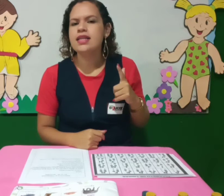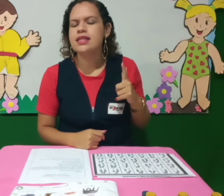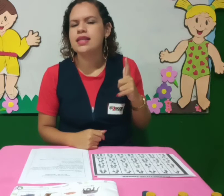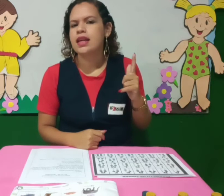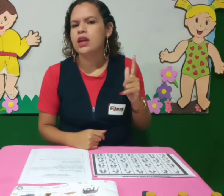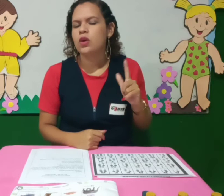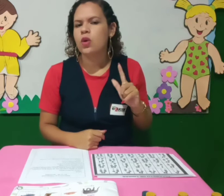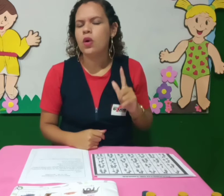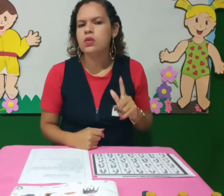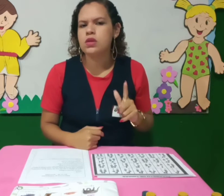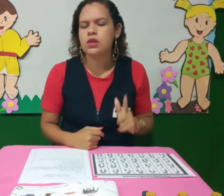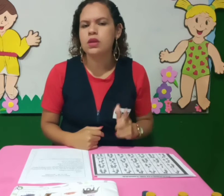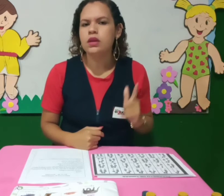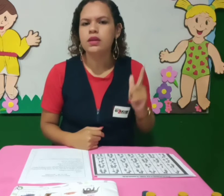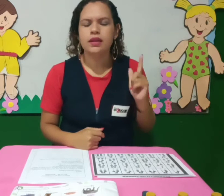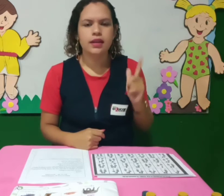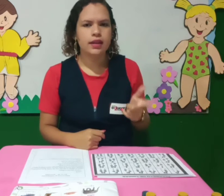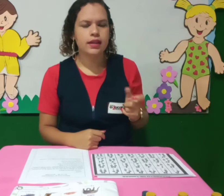as consoantes.